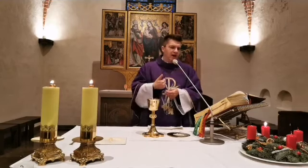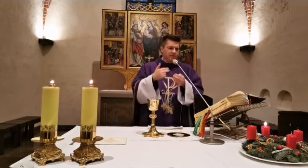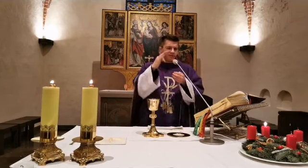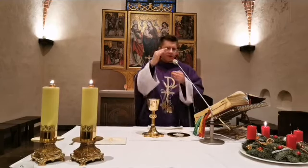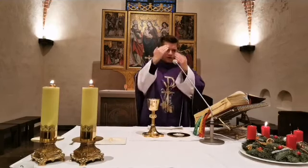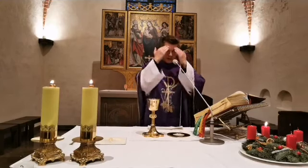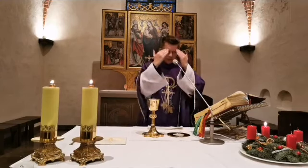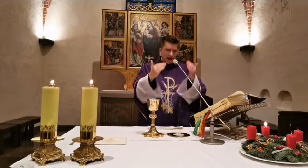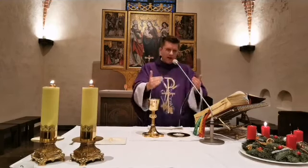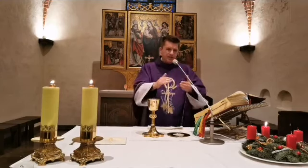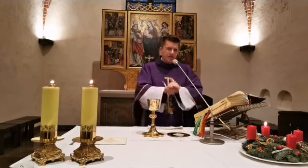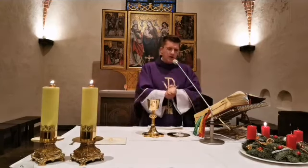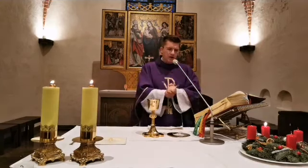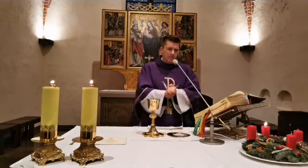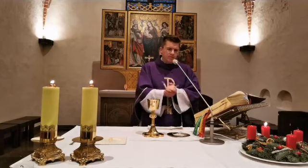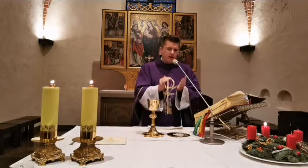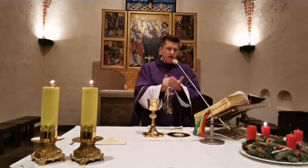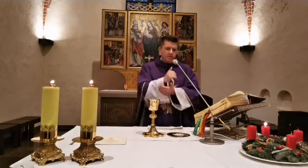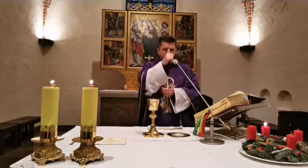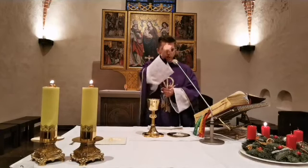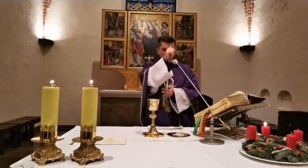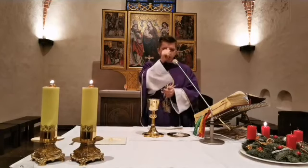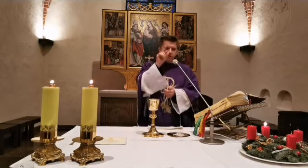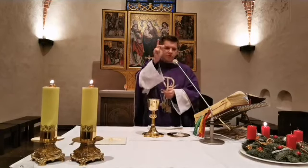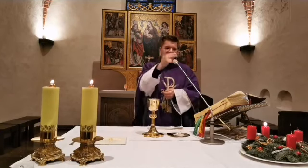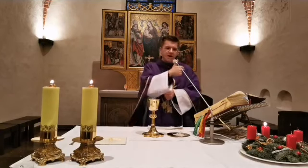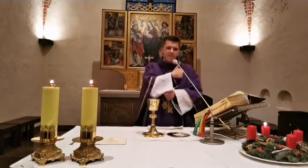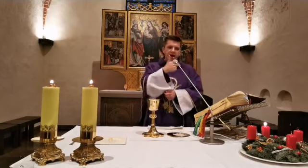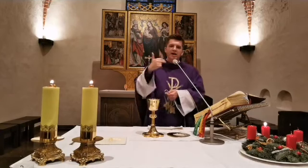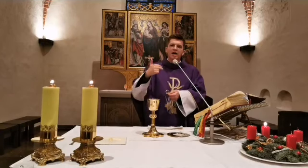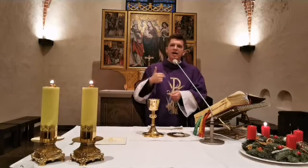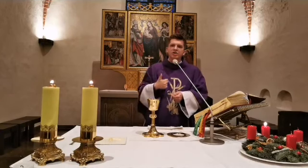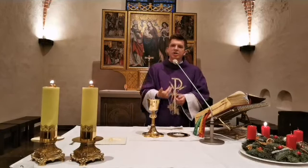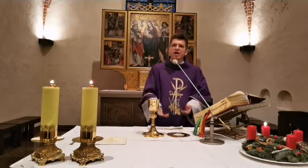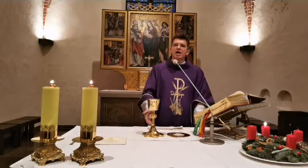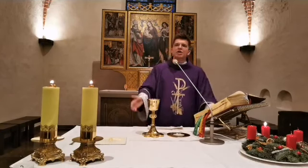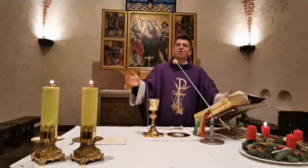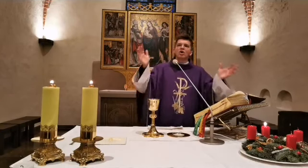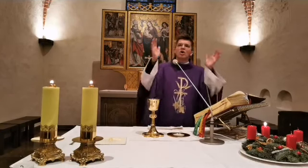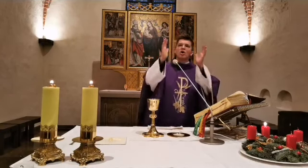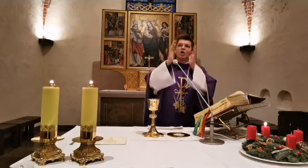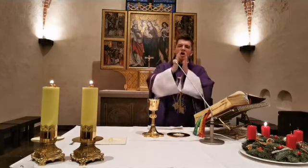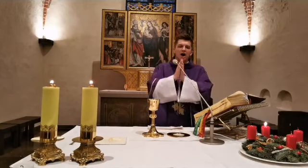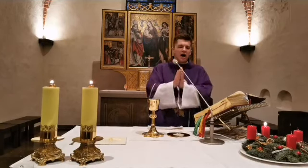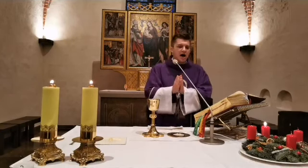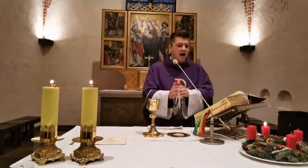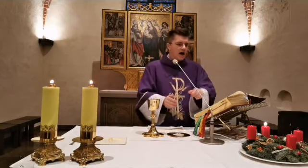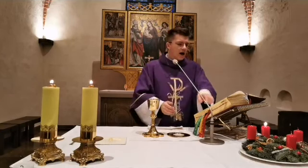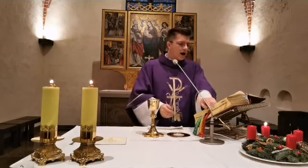pomóż nam swoją łaską przez Chrystusa Pana naszego.